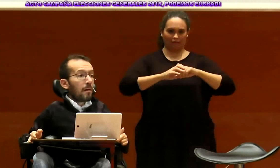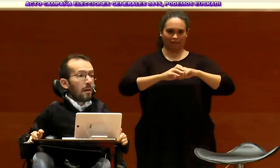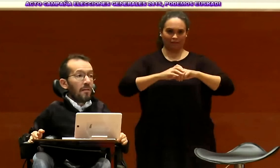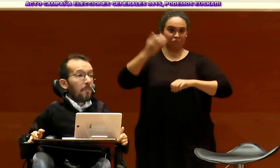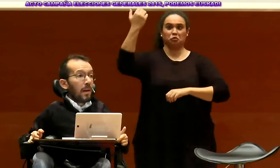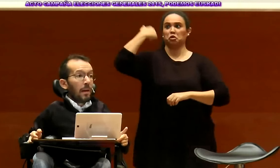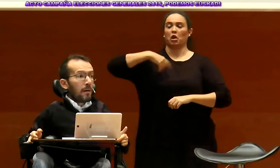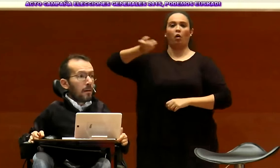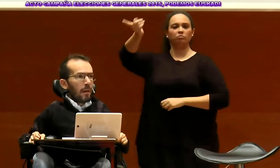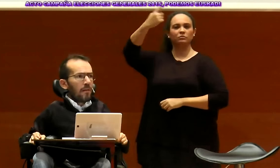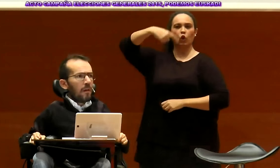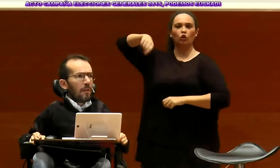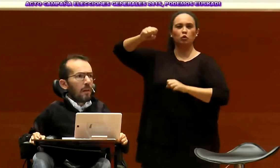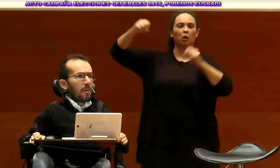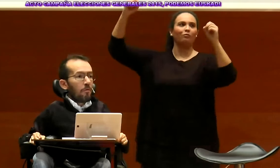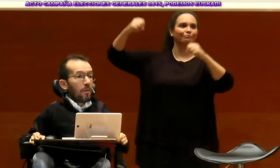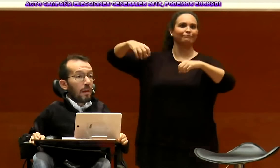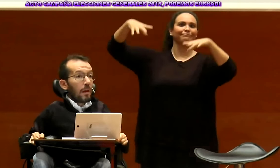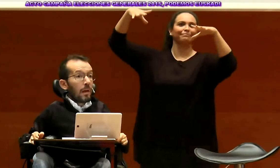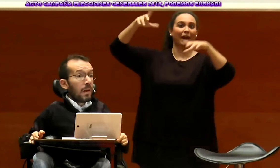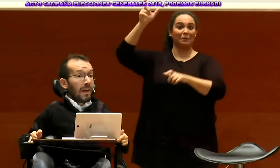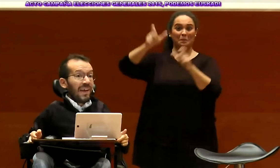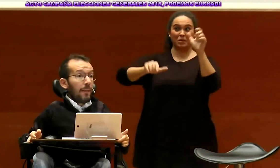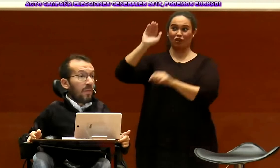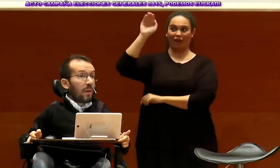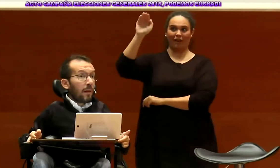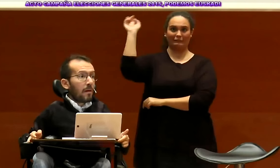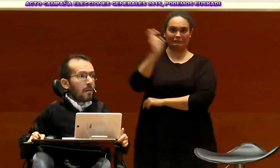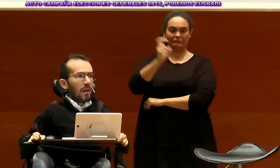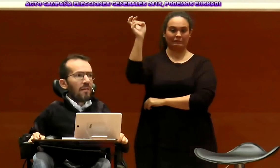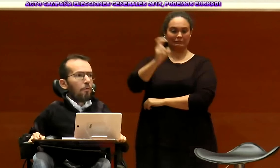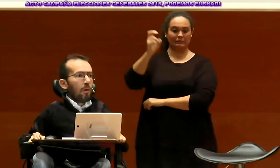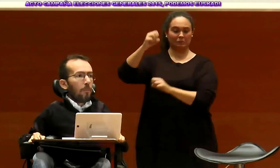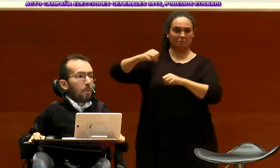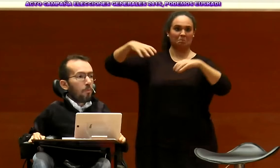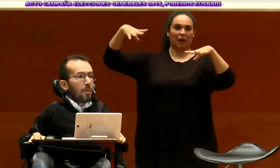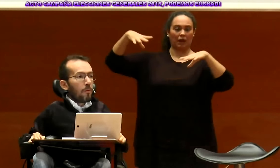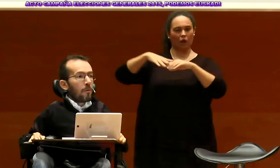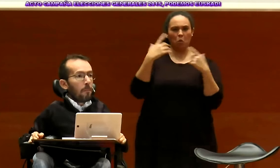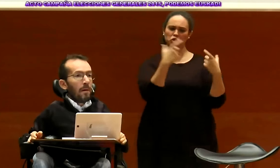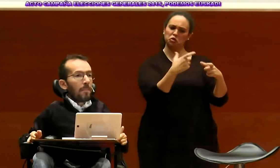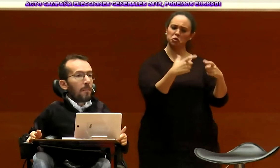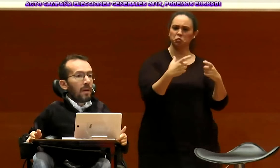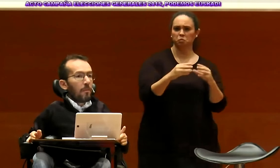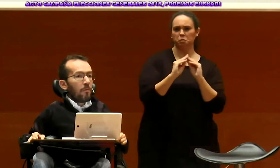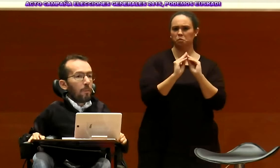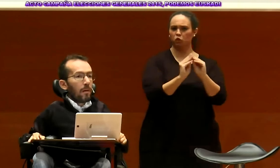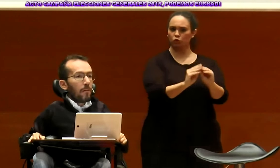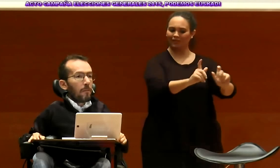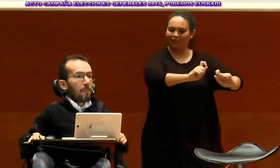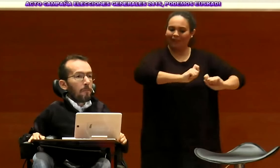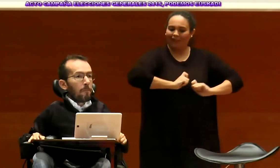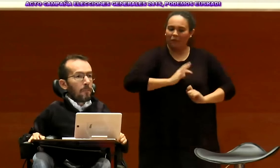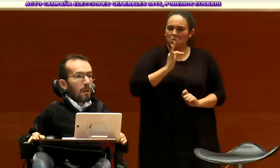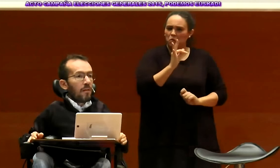será ese maná de la inversión extranjera el que decida qué sectores productivos van bien para nuestro